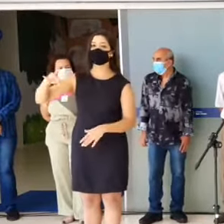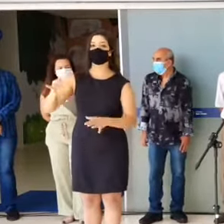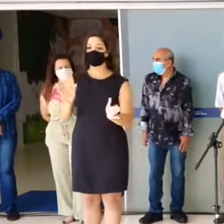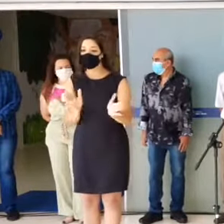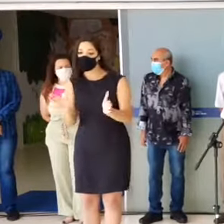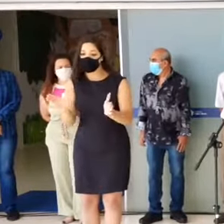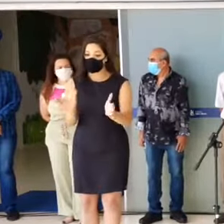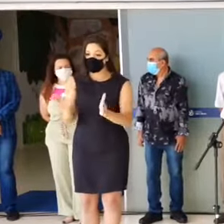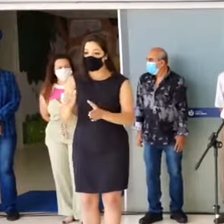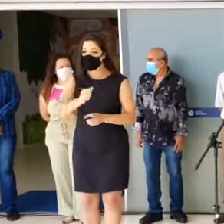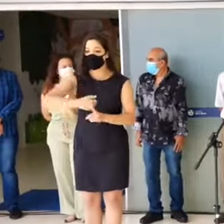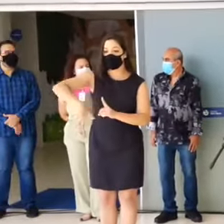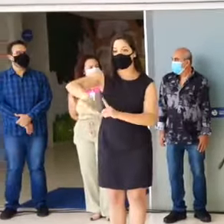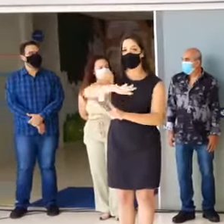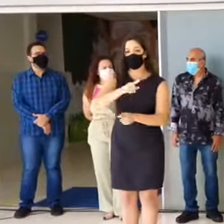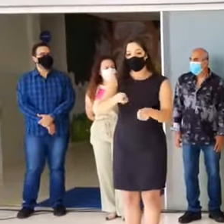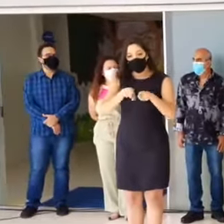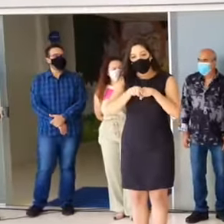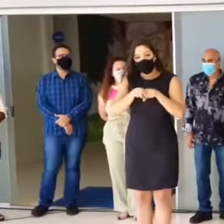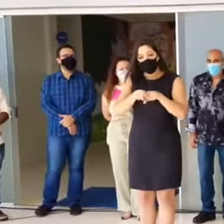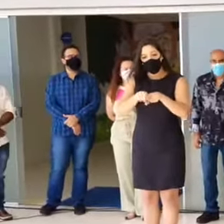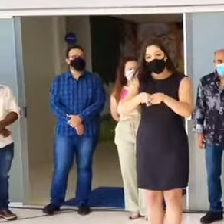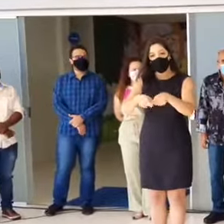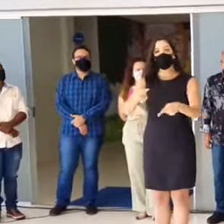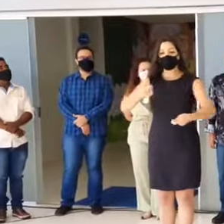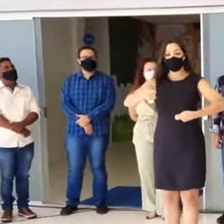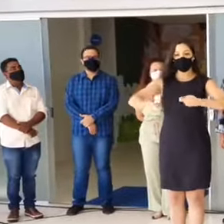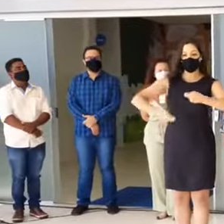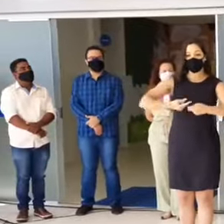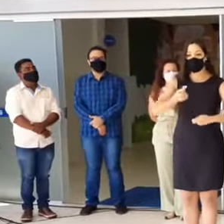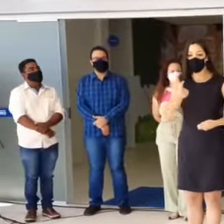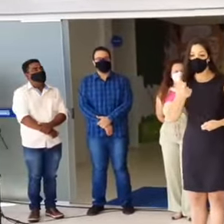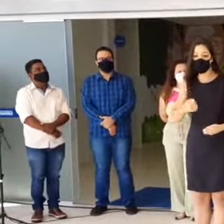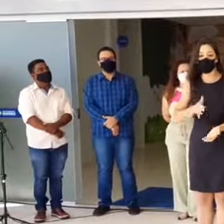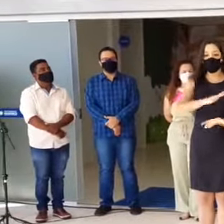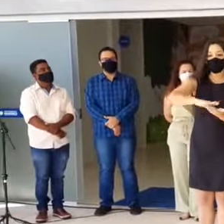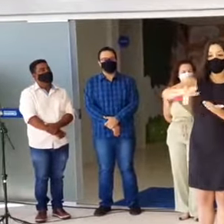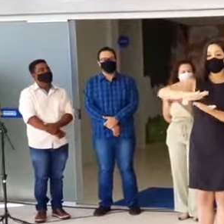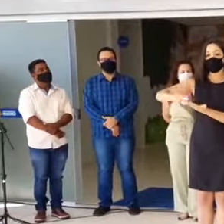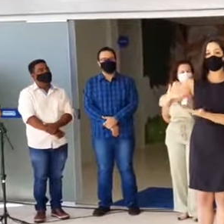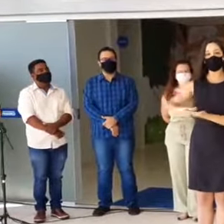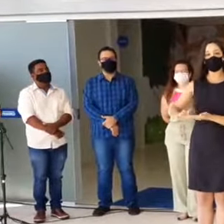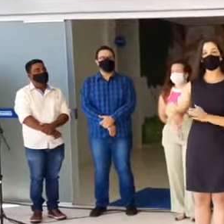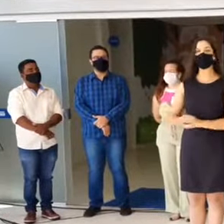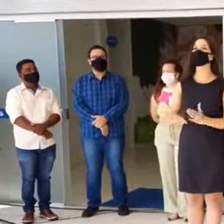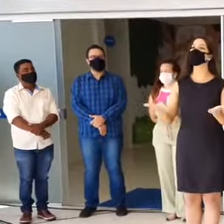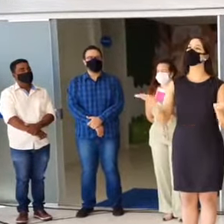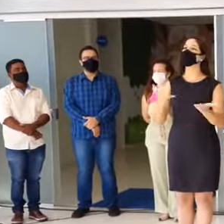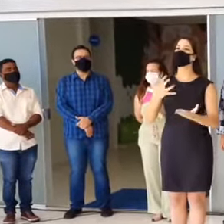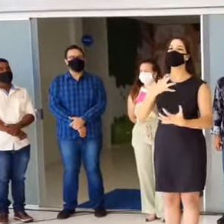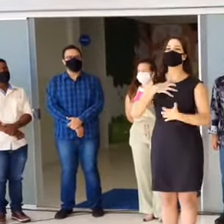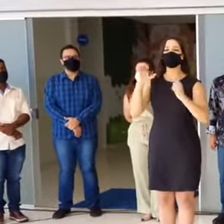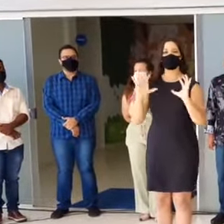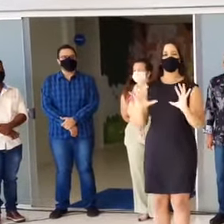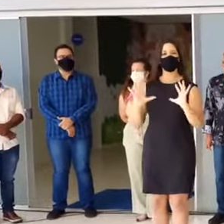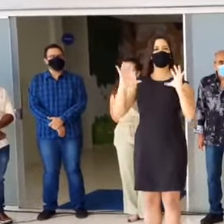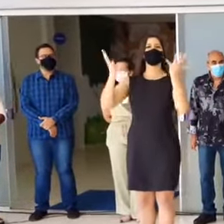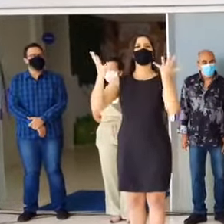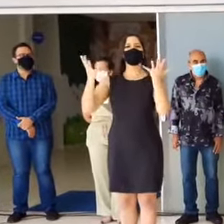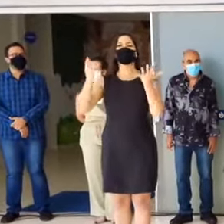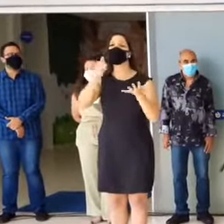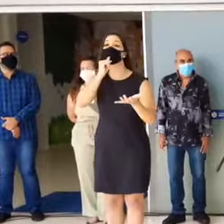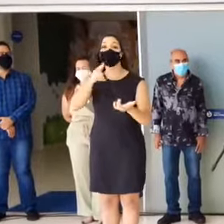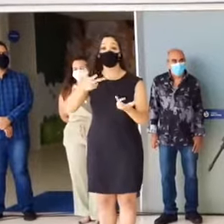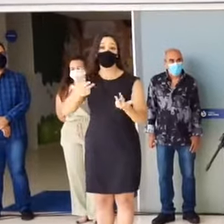social, do acompanhamento da boa execução dos recursos públicos. Né? Esse é realmente um dia de festa, depois do dia de festa que tivemos